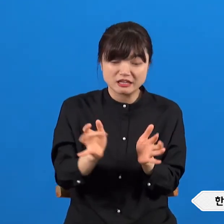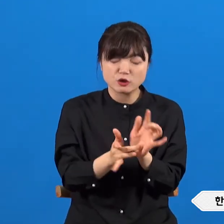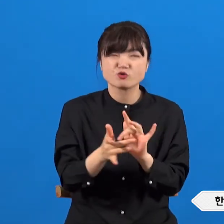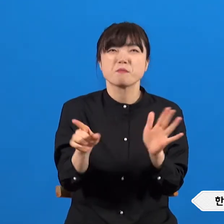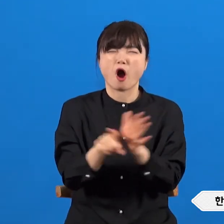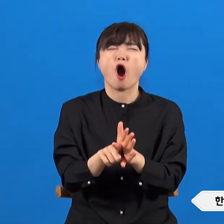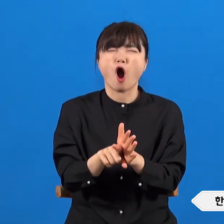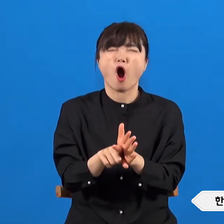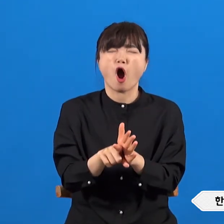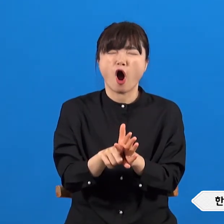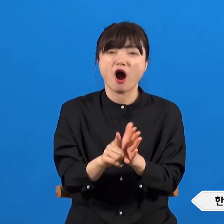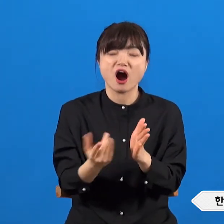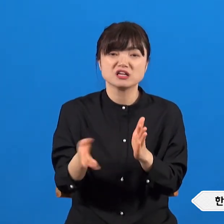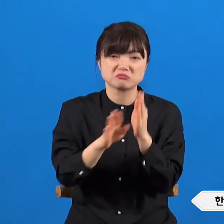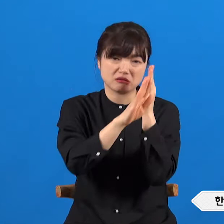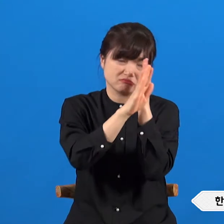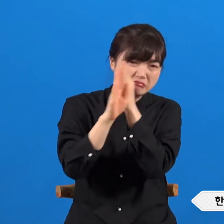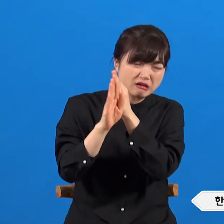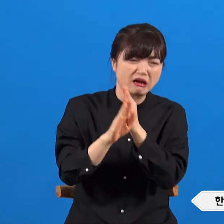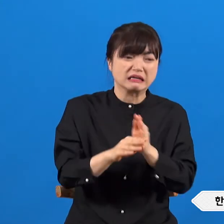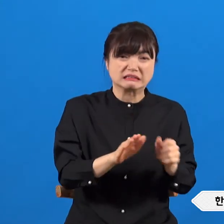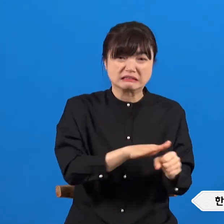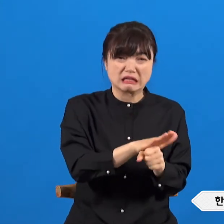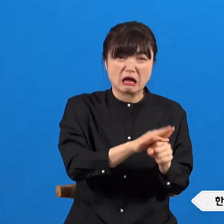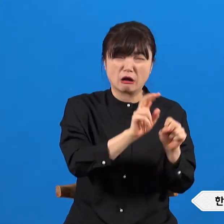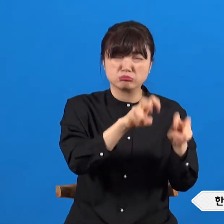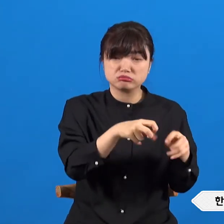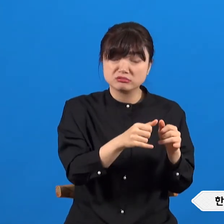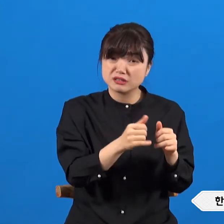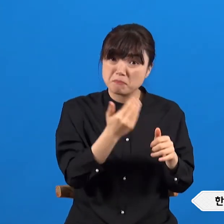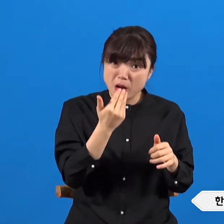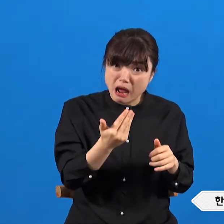믿는다는 사람이 그 이웃 사랑을 안 하겠습니까?